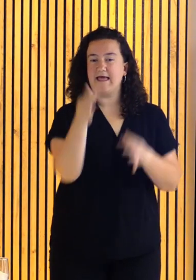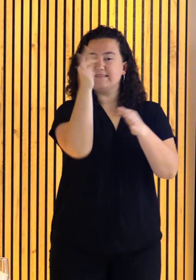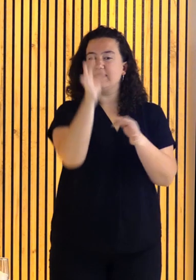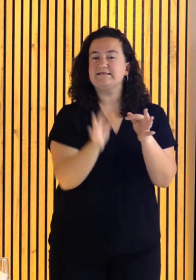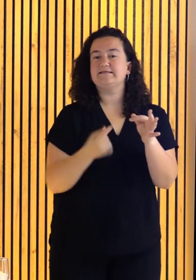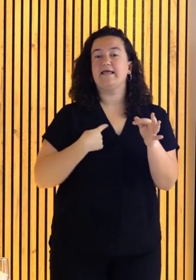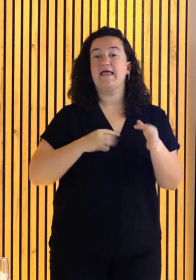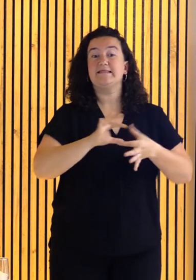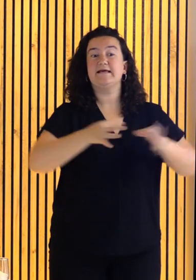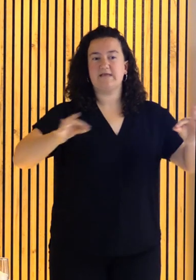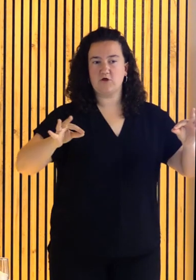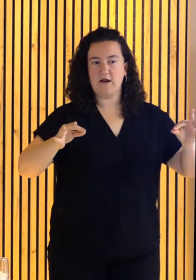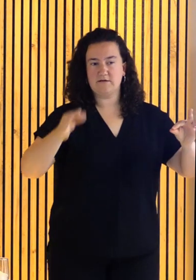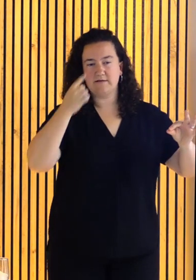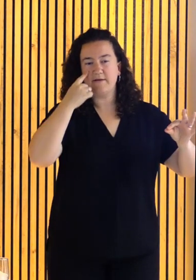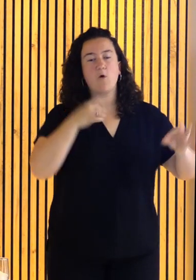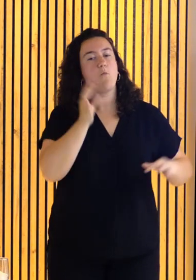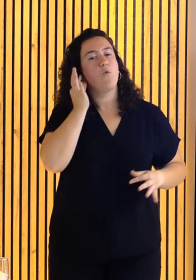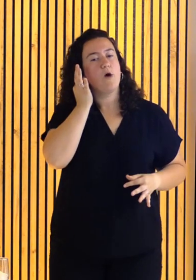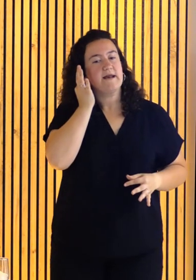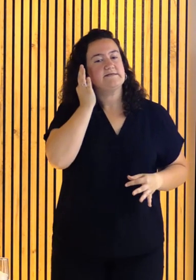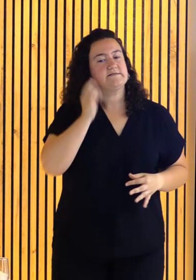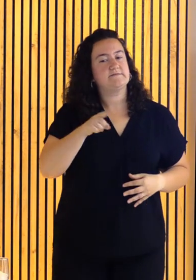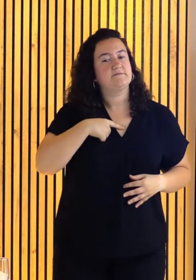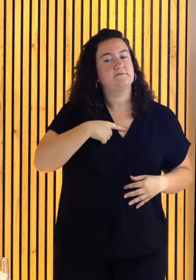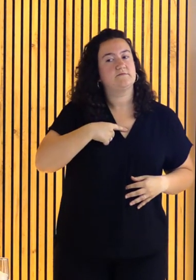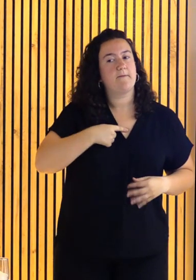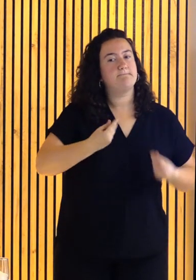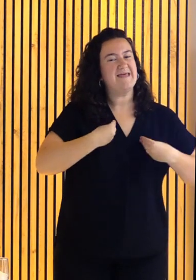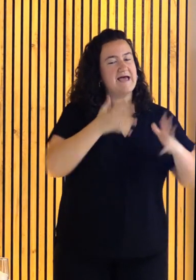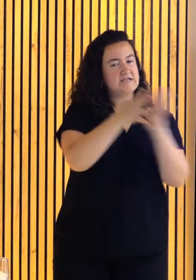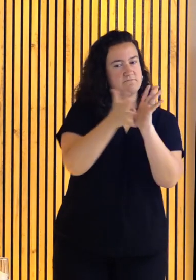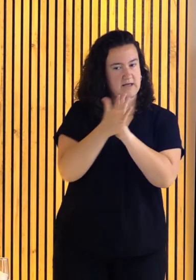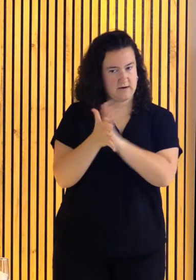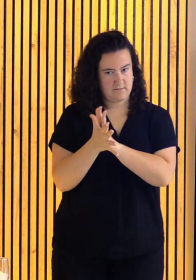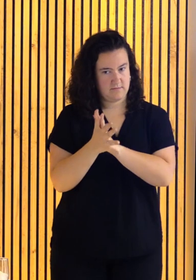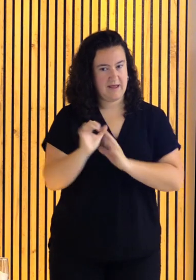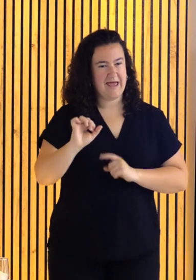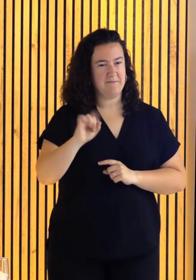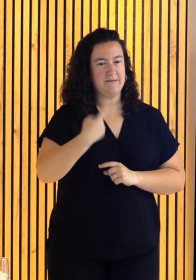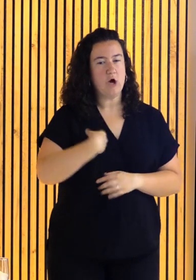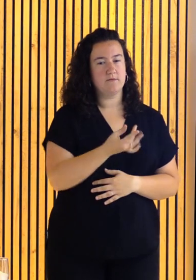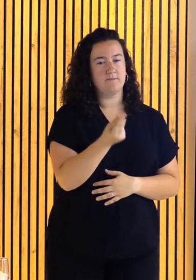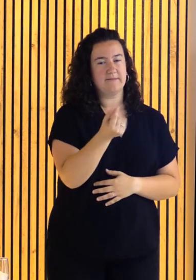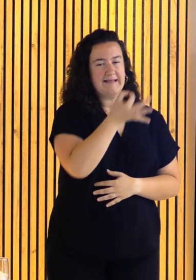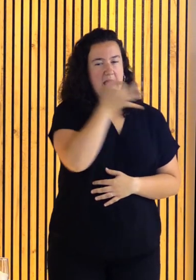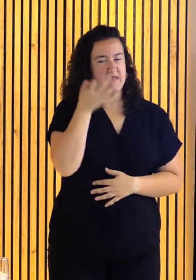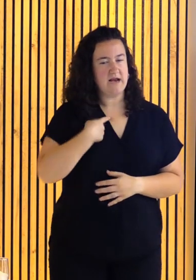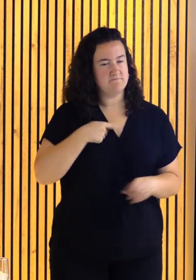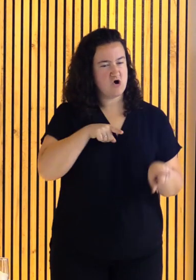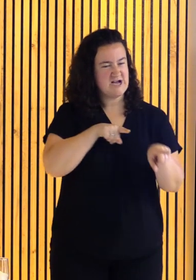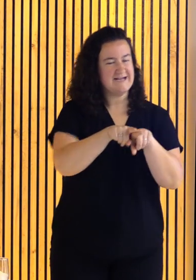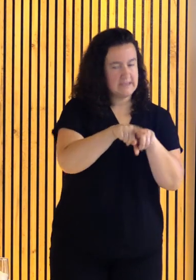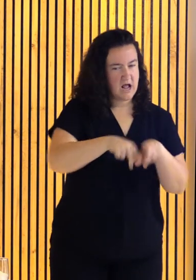bizimodua bizitza azaltzeko. Hasteko, hasten da kapitalismoaren kritika gogor batekin.